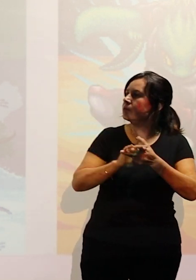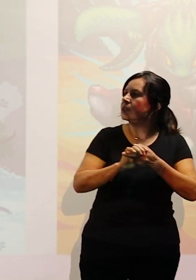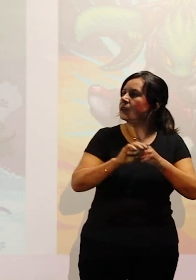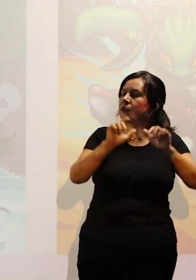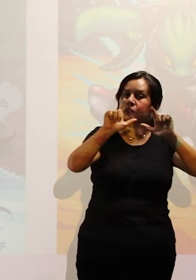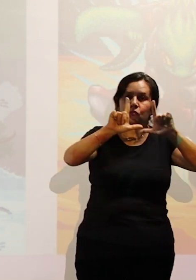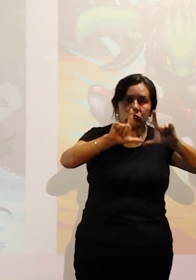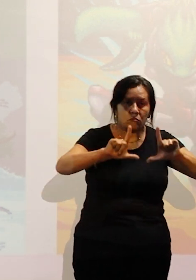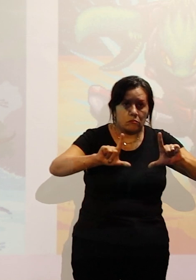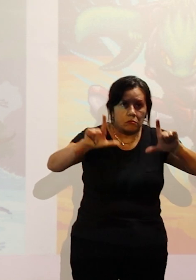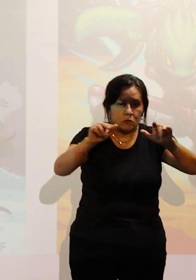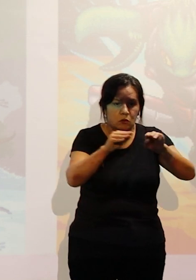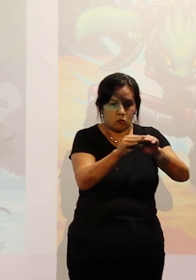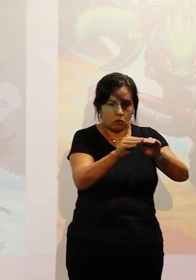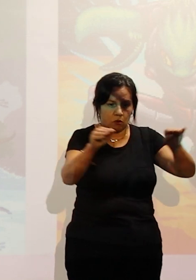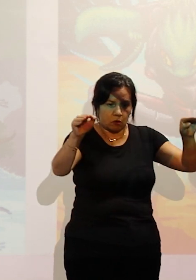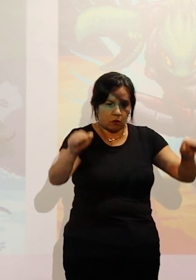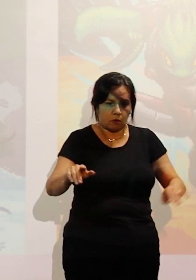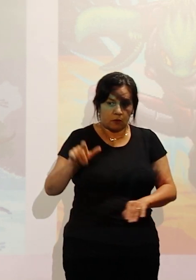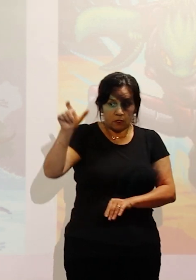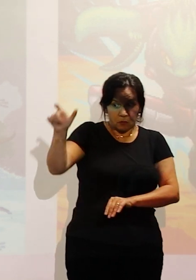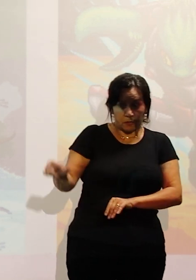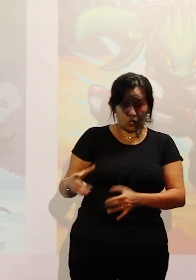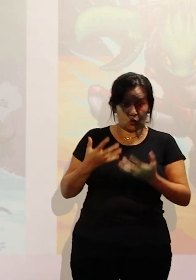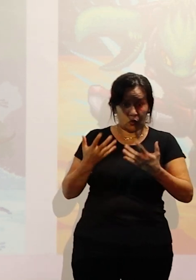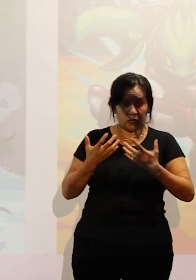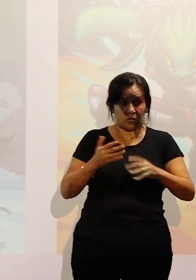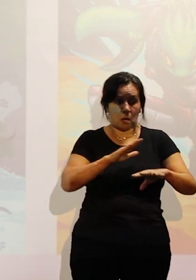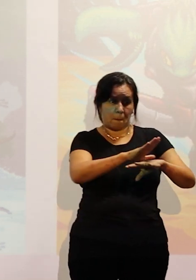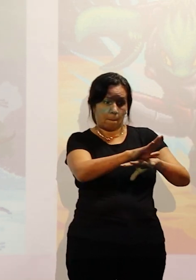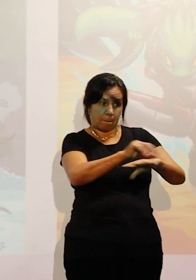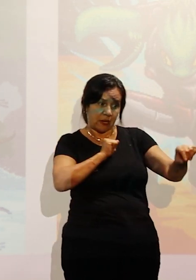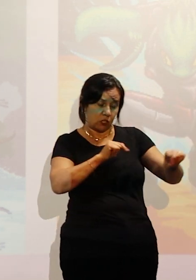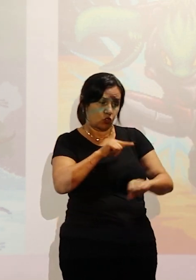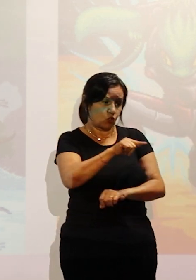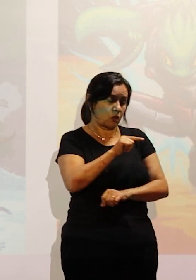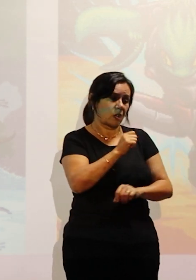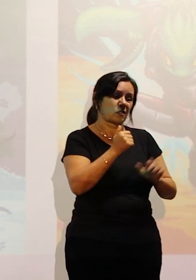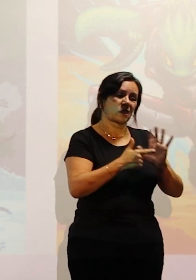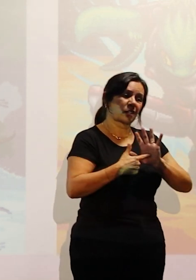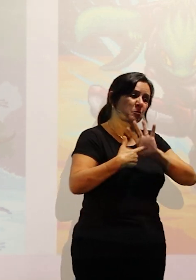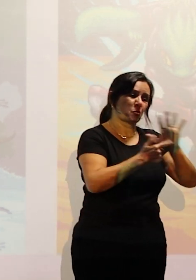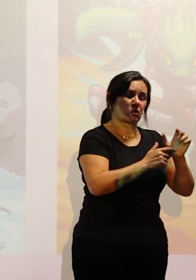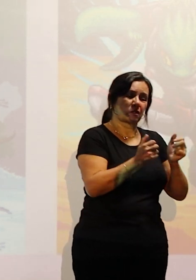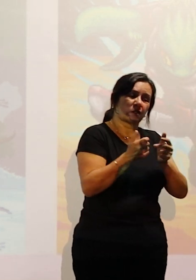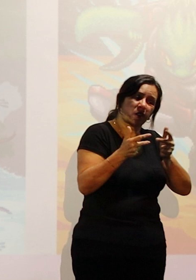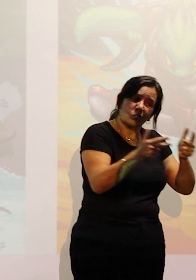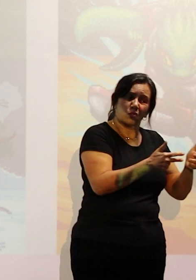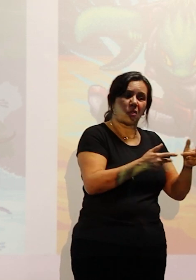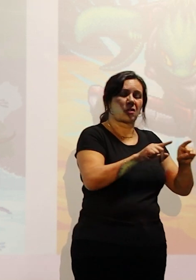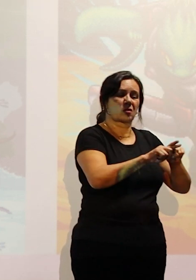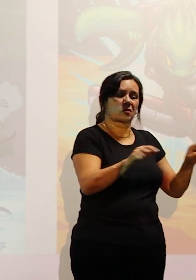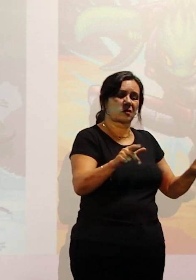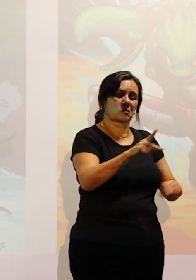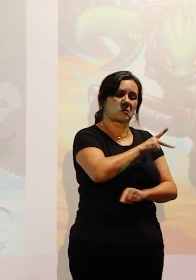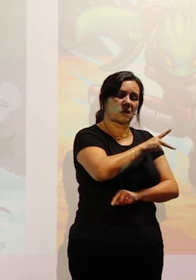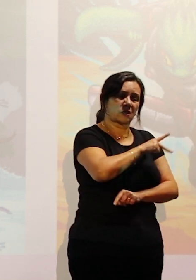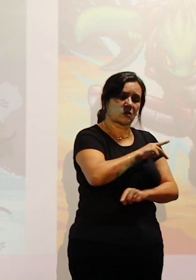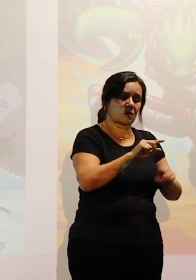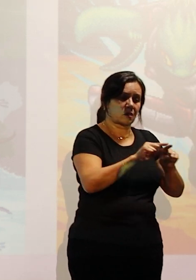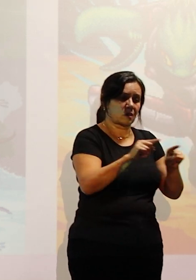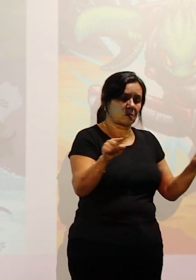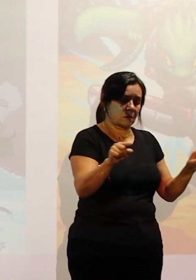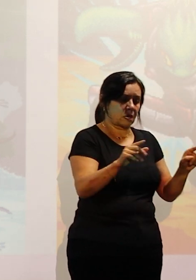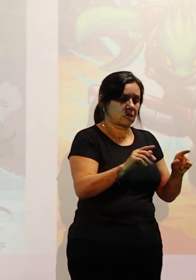de mesa, mas eles queriam que eu fizesse porque eles queriam dar uma referência de videogame, particularmente de Final